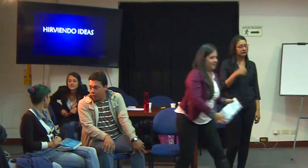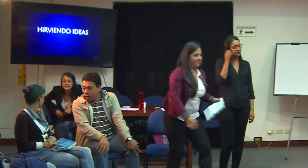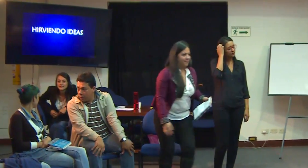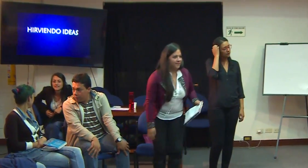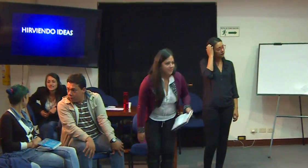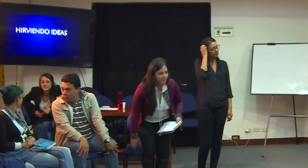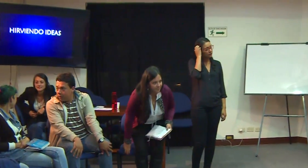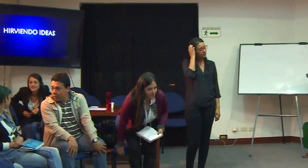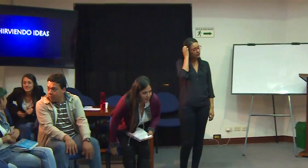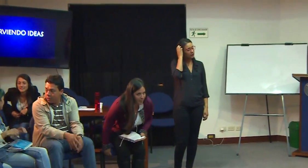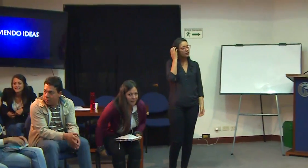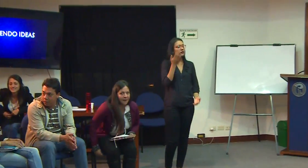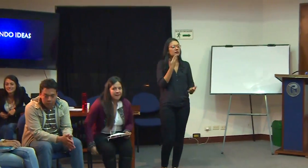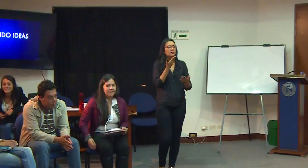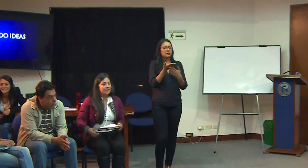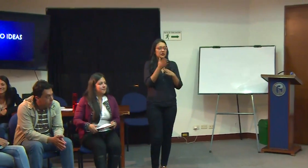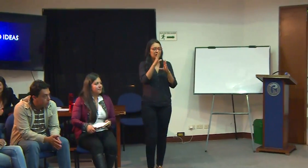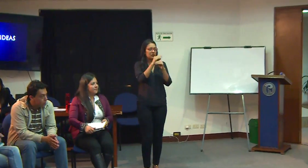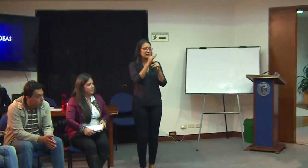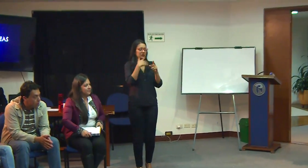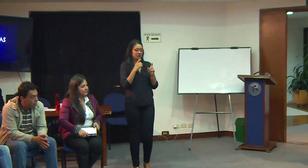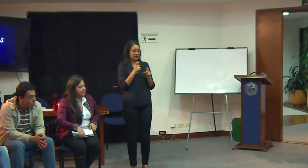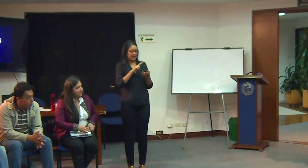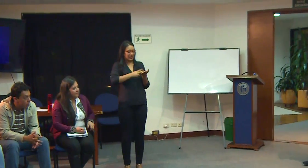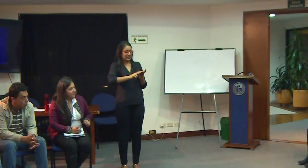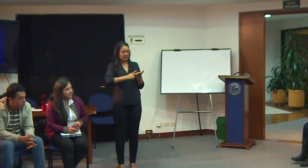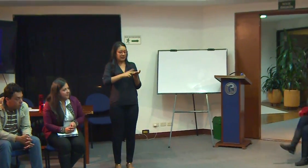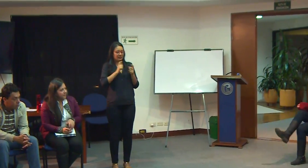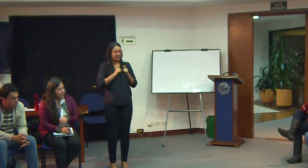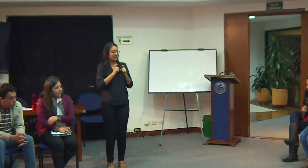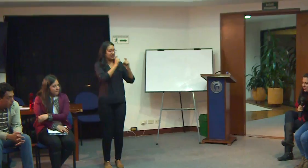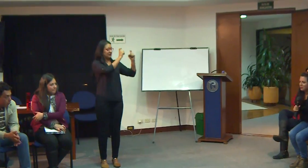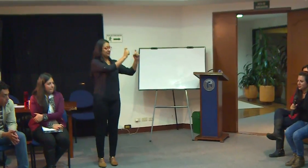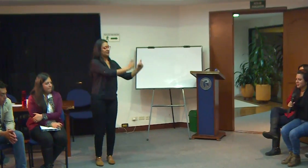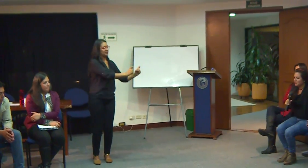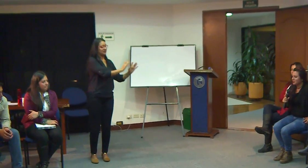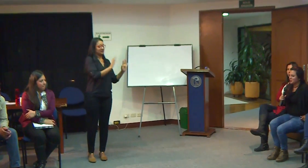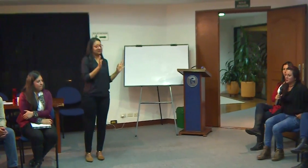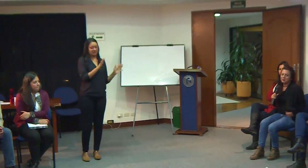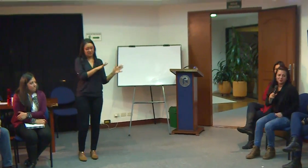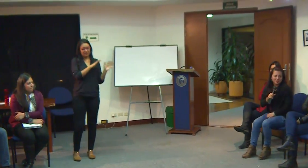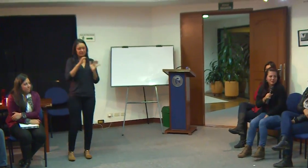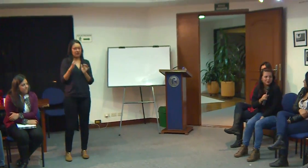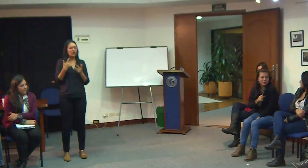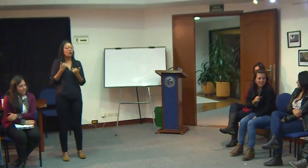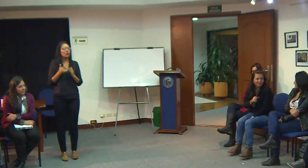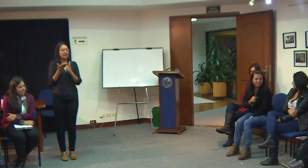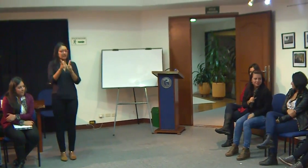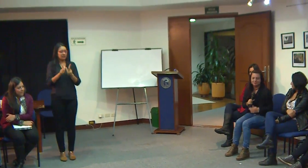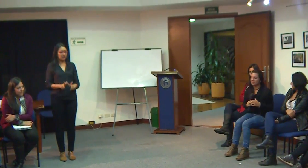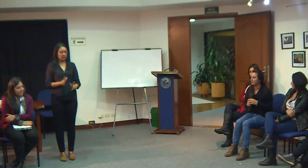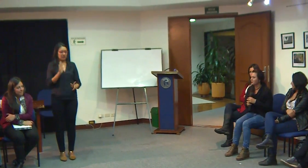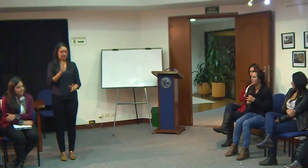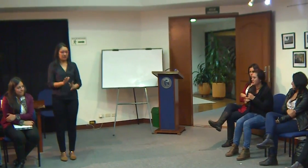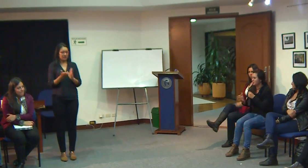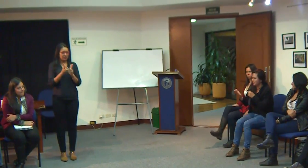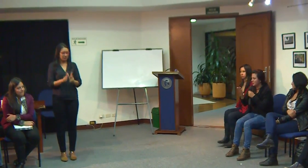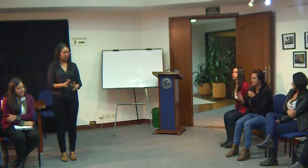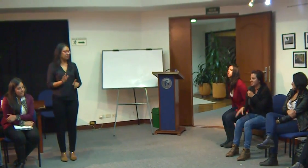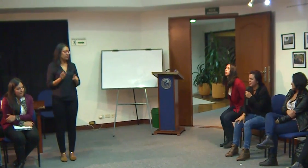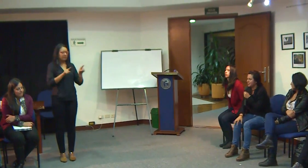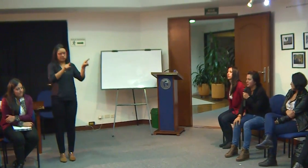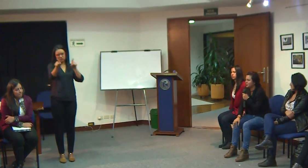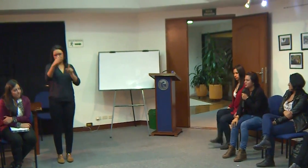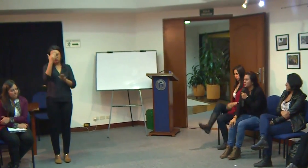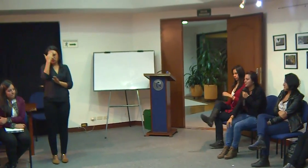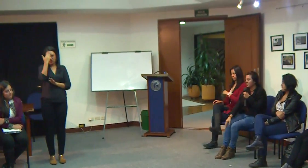Bueno, buenas noches. Me voy a salir un poquito de mi rol de intérprete y por este momento me paso a estudiante. Ustedes, bueno, la